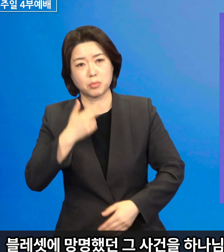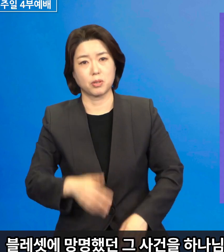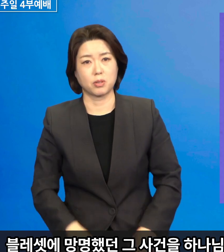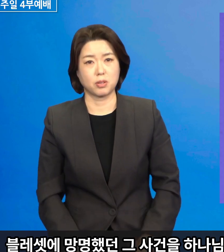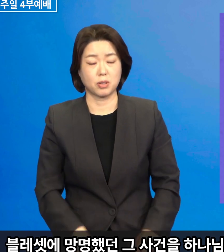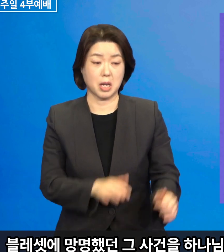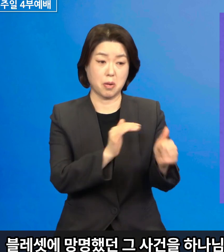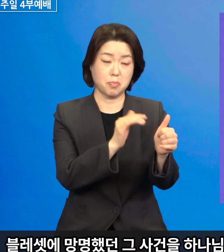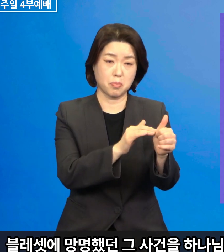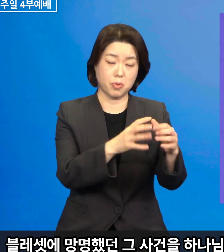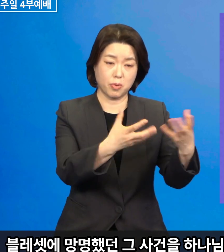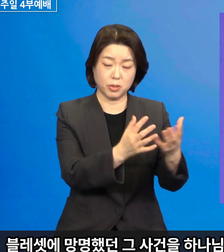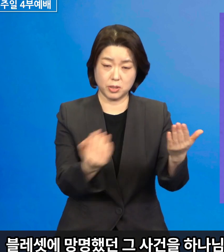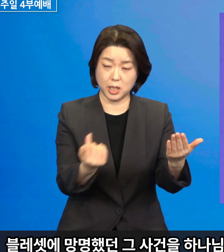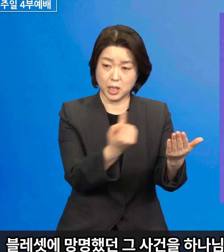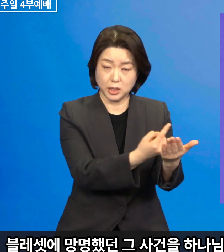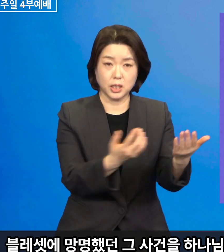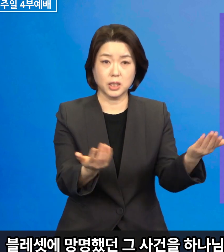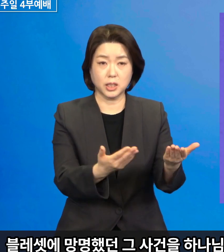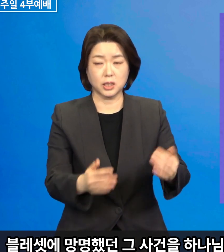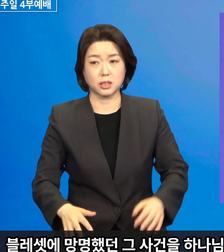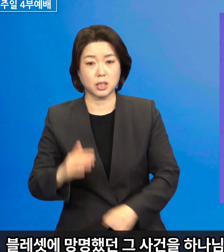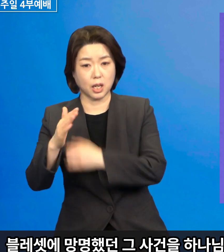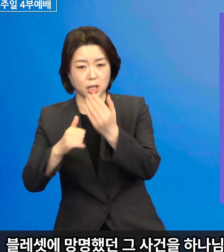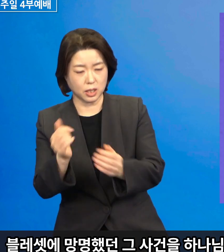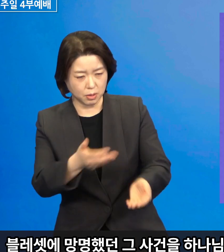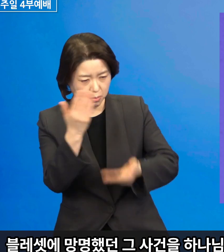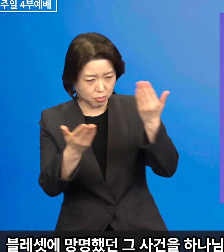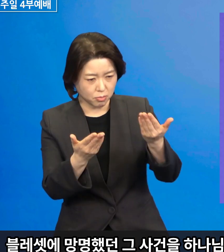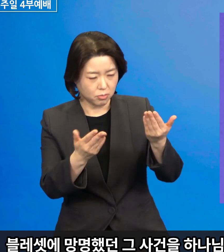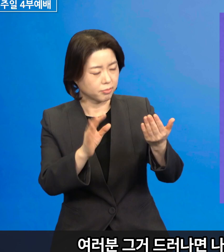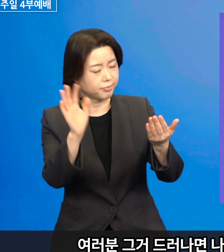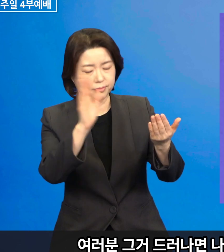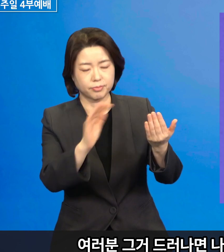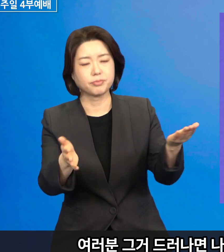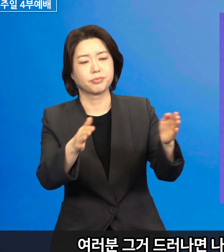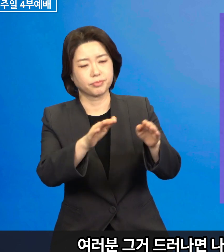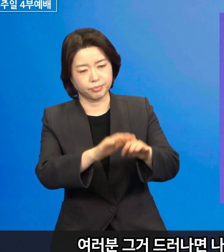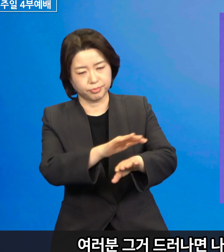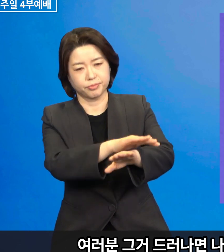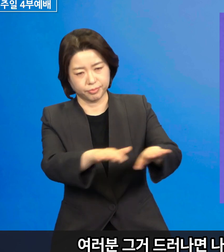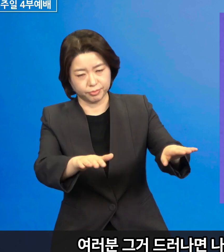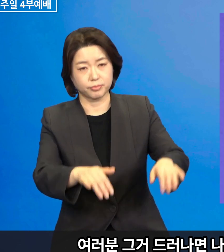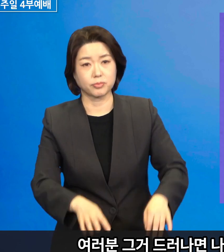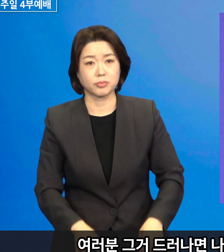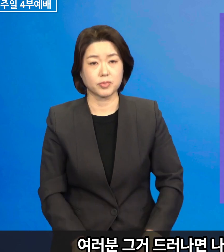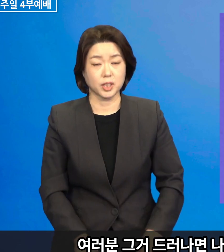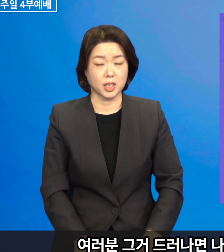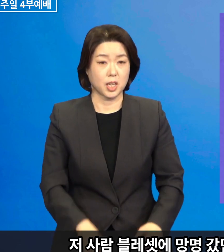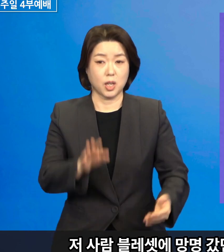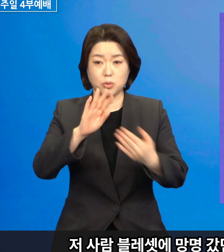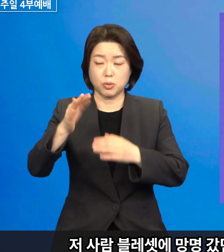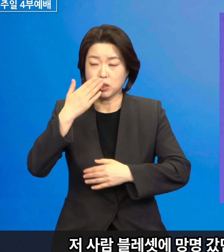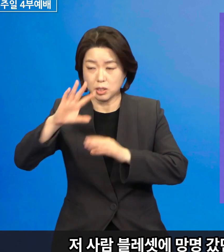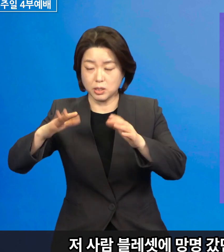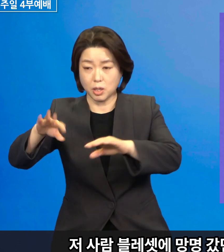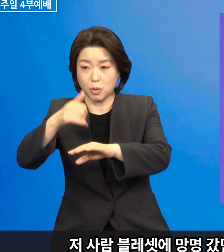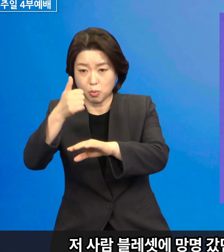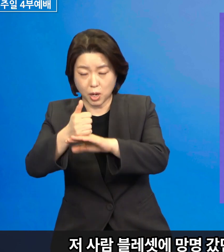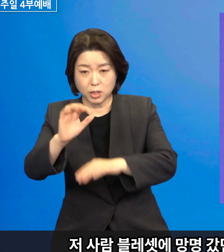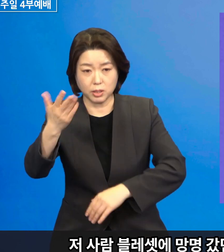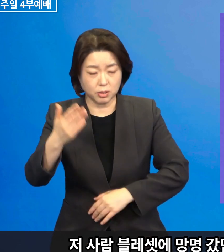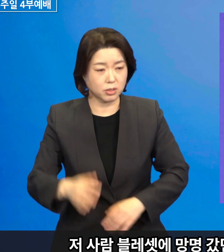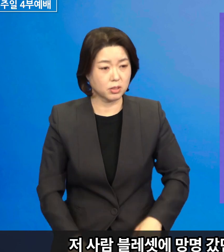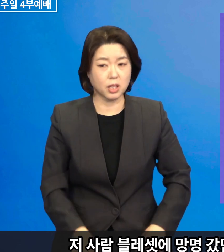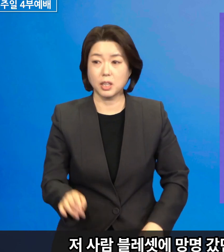블레셋에 망명했던 그 사건을 하나님이 들추지 않으십니다. 그냥 덮어주세요. 여러분 그거 드러나면 나중에 이스라엘 왕 되었을 때 저 사람